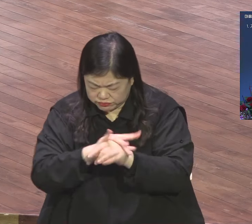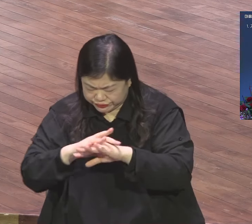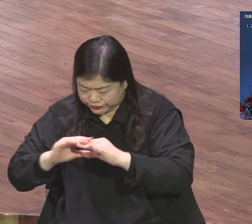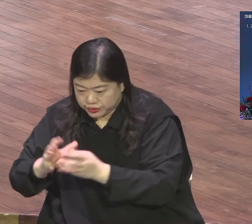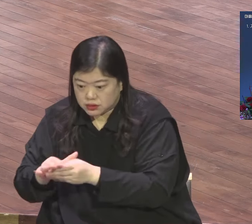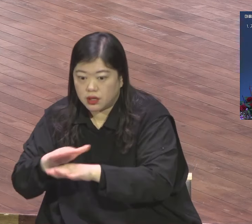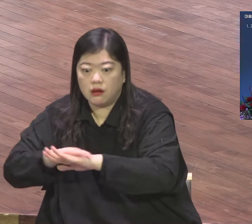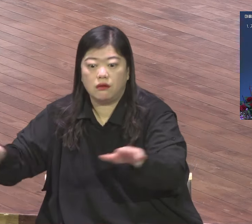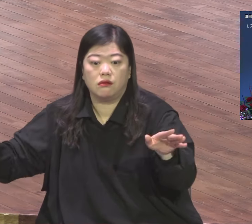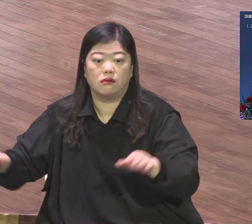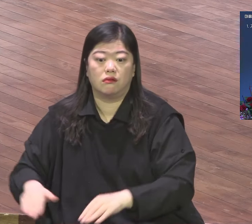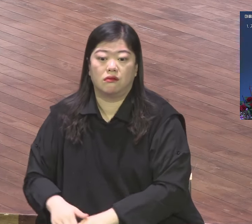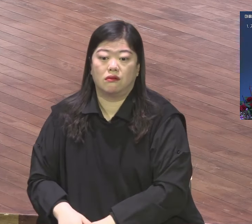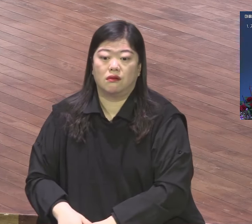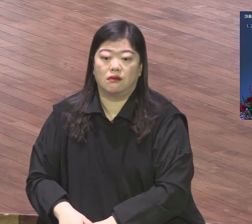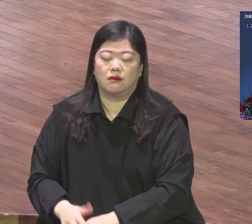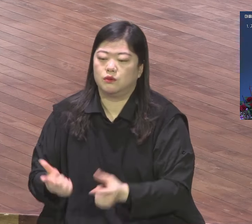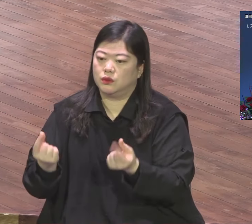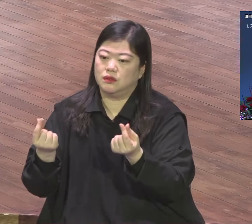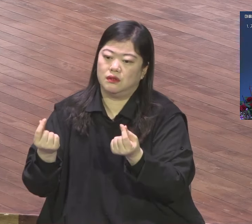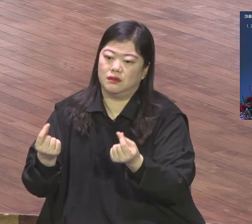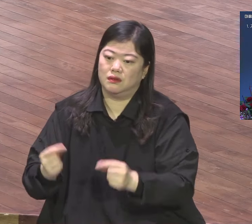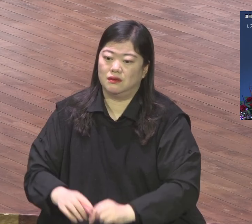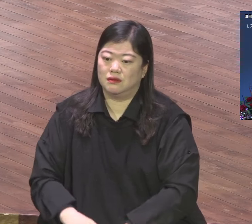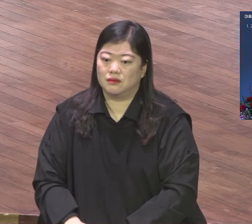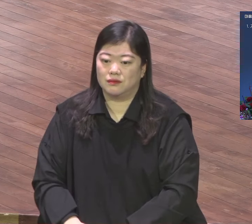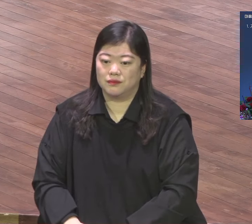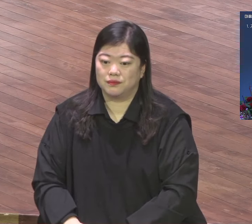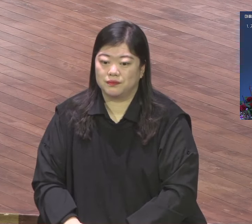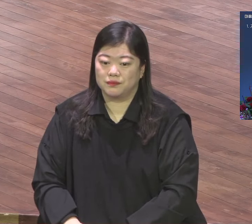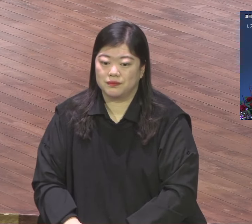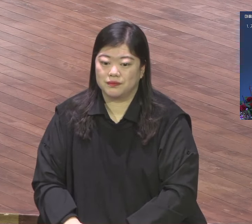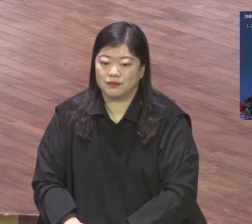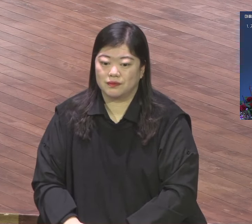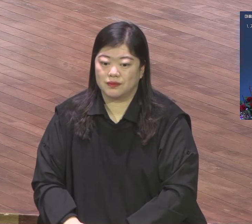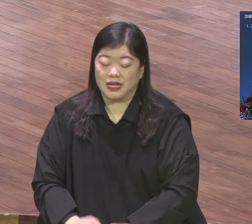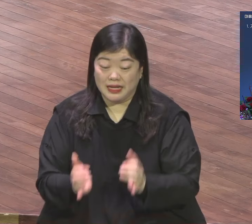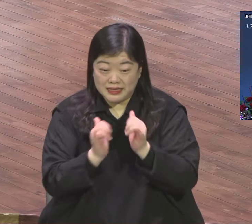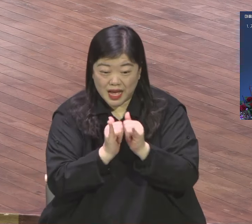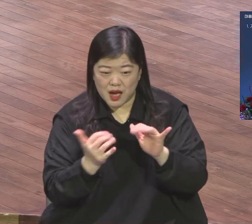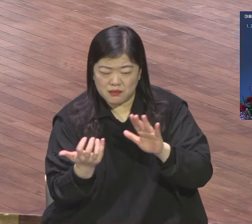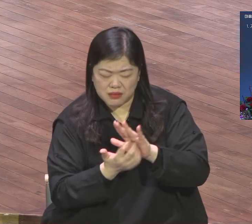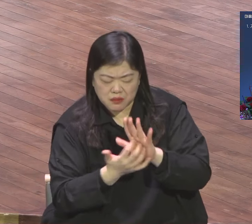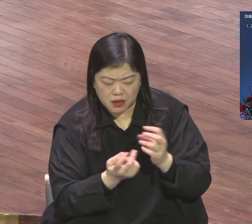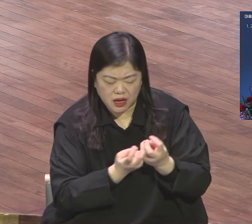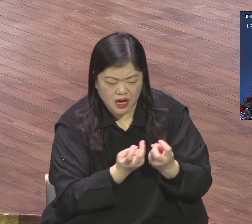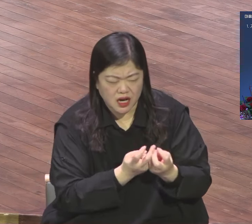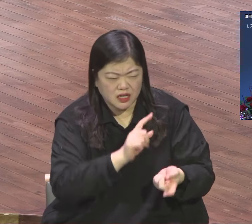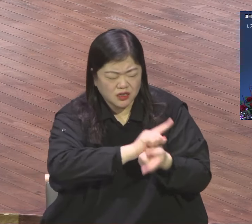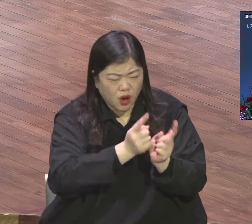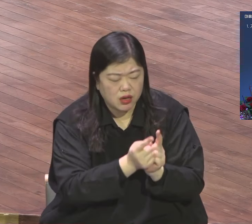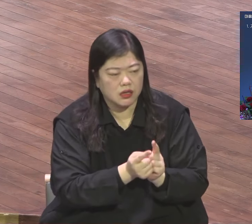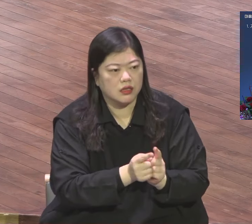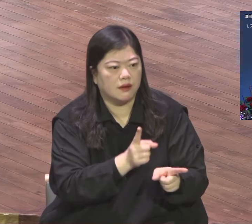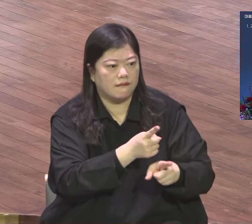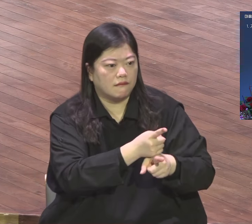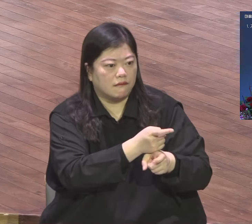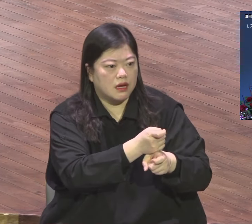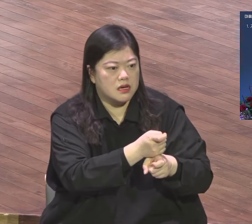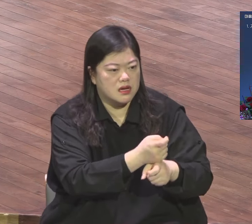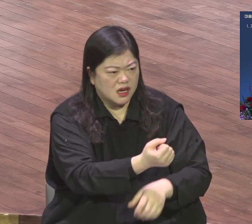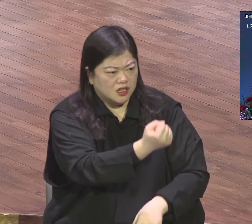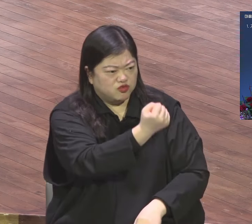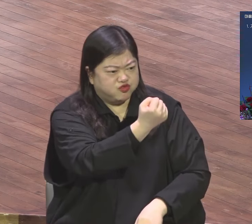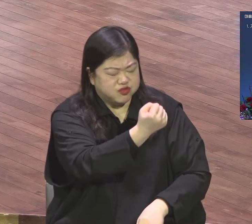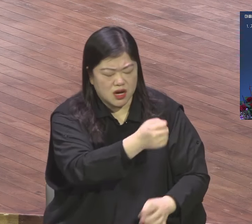비극으로 끝나요. 인간적인 방법은. 결국 원수로 끝납니다. 결국은 원망으로 끝납니다. 최고 비극으로